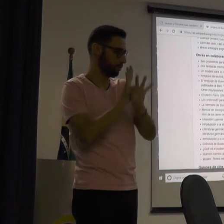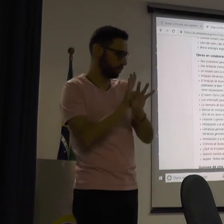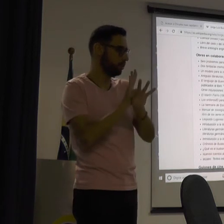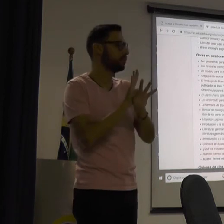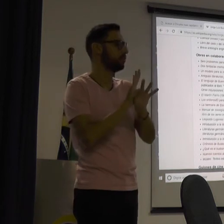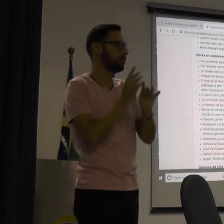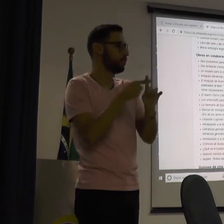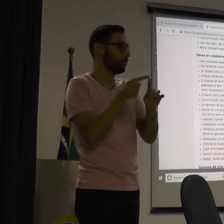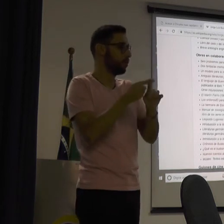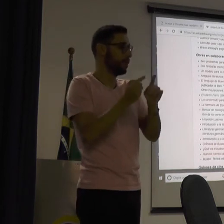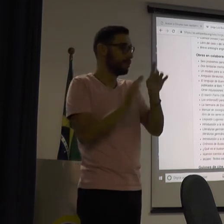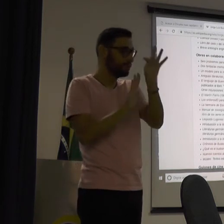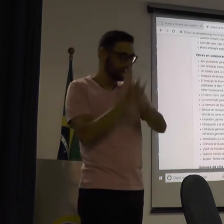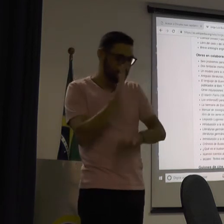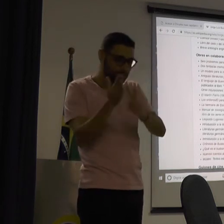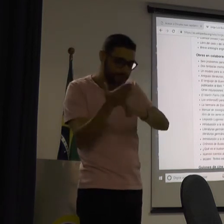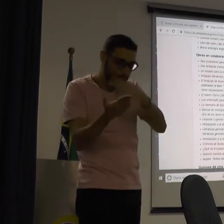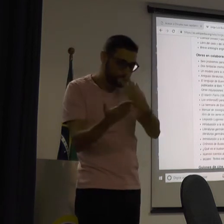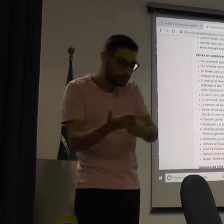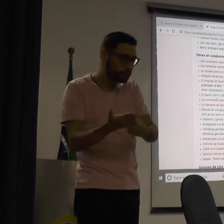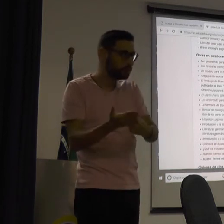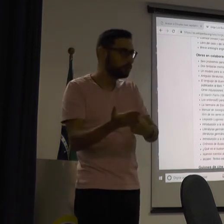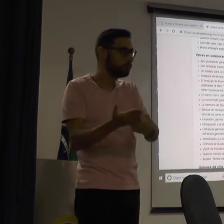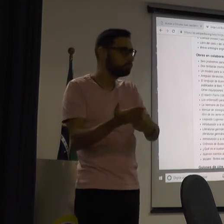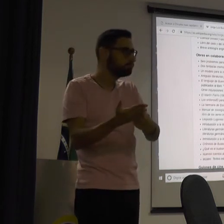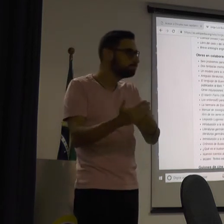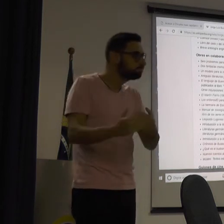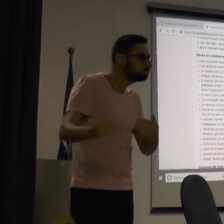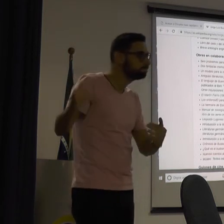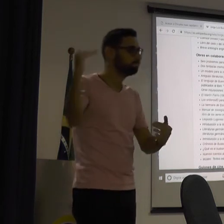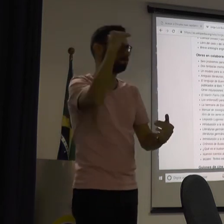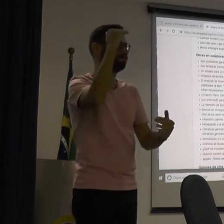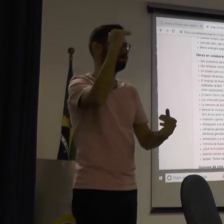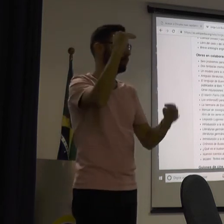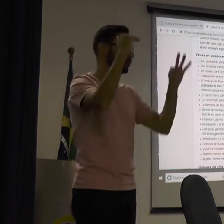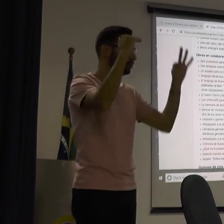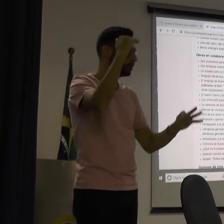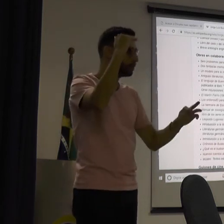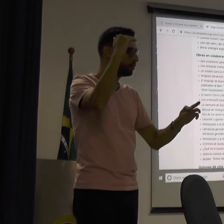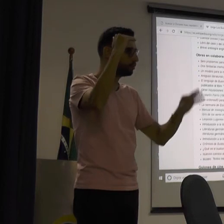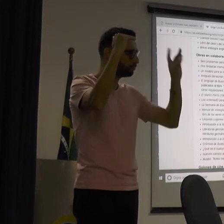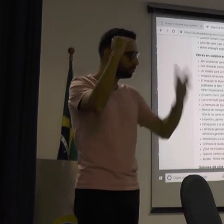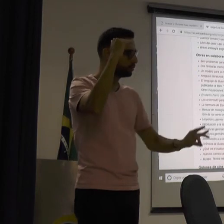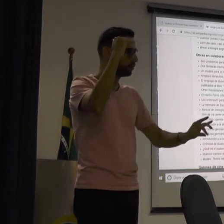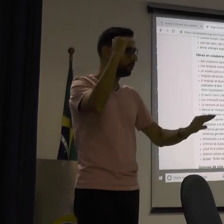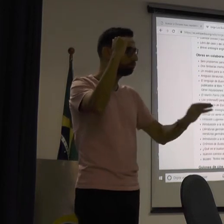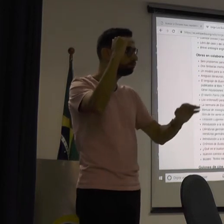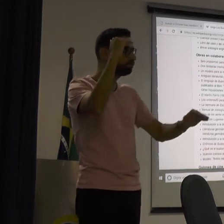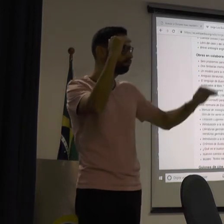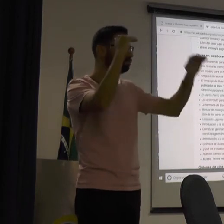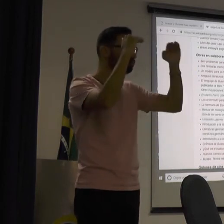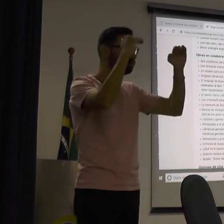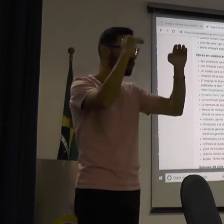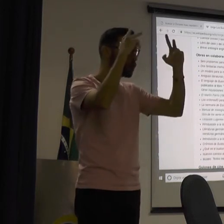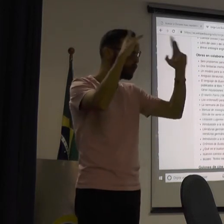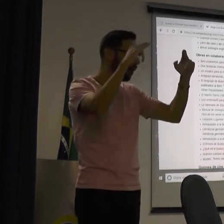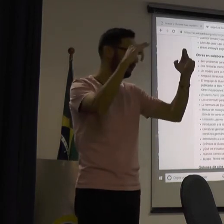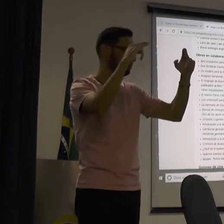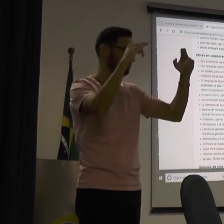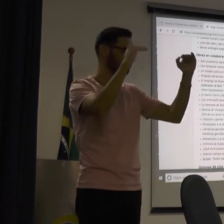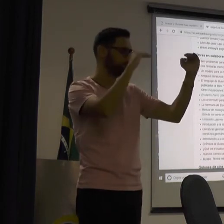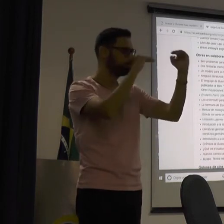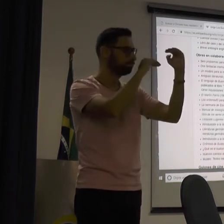texto traduzido num patamar, inclusive, superior ao texto de partida, vamos